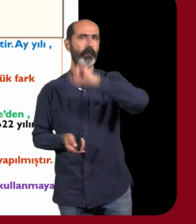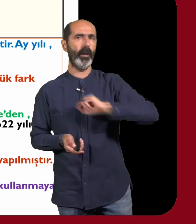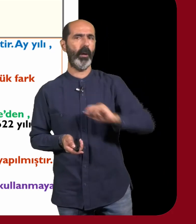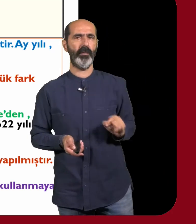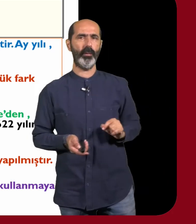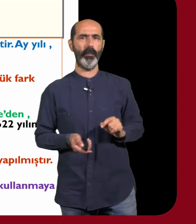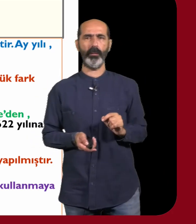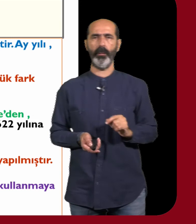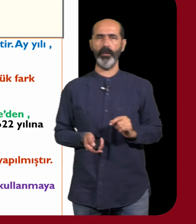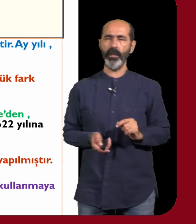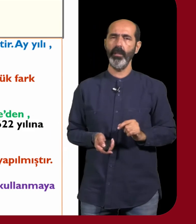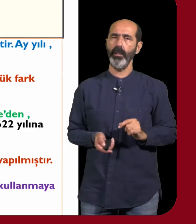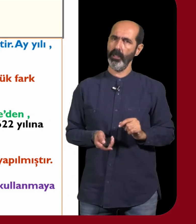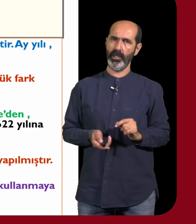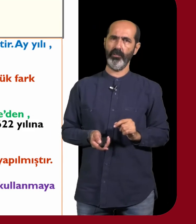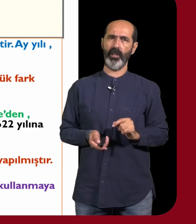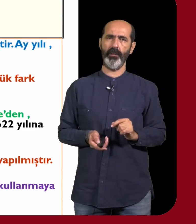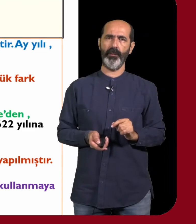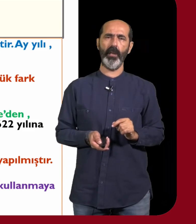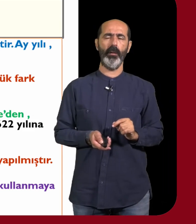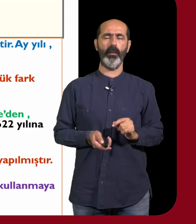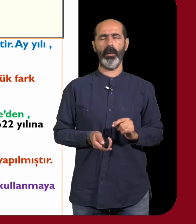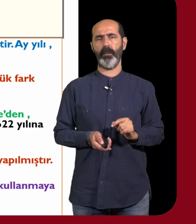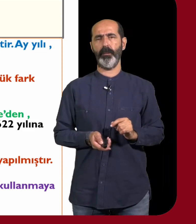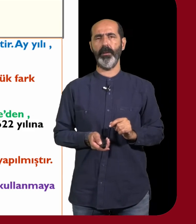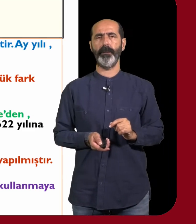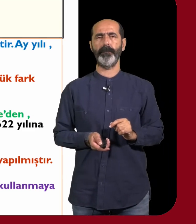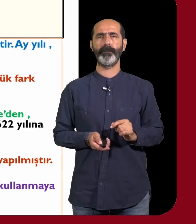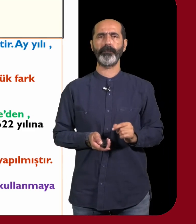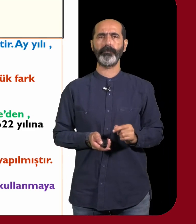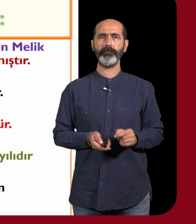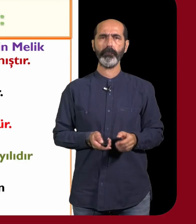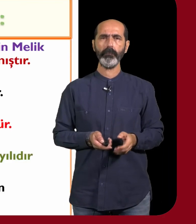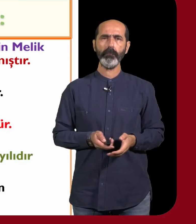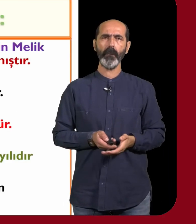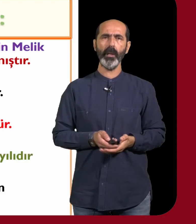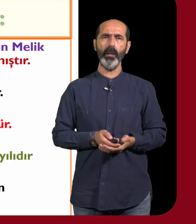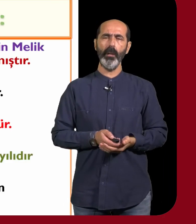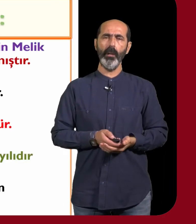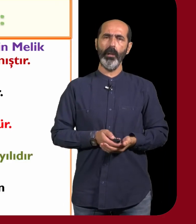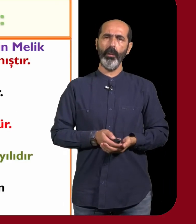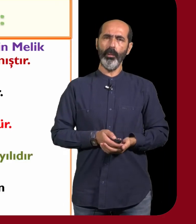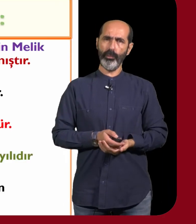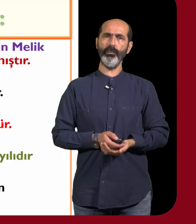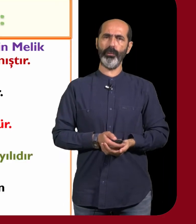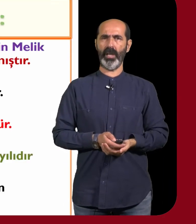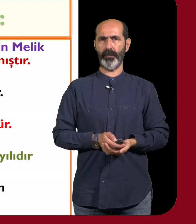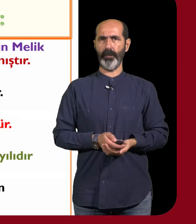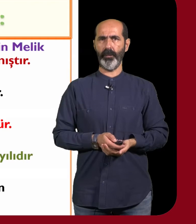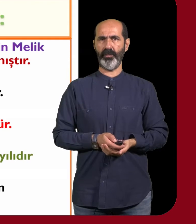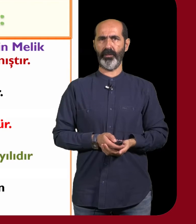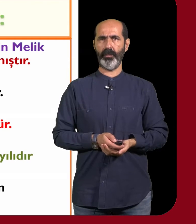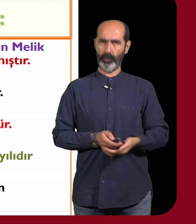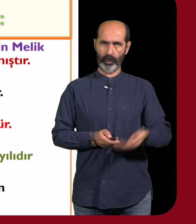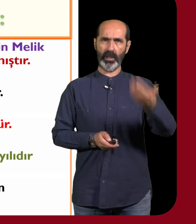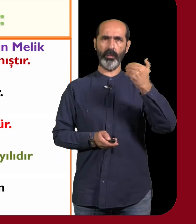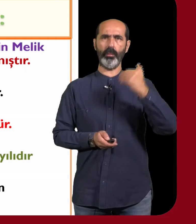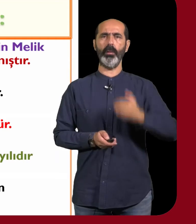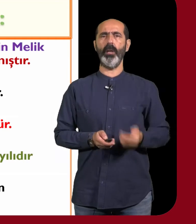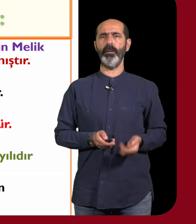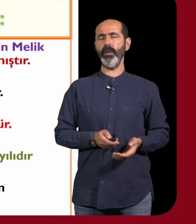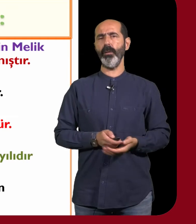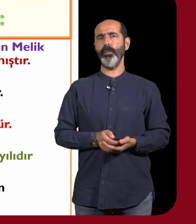dönem Hz Ömer dönebilir ikinci halife olarak bilinir Bu üçüncü takvimimiz